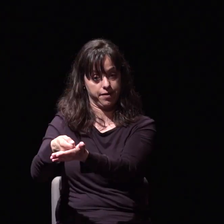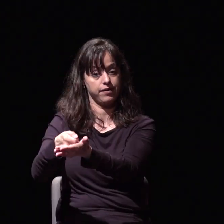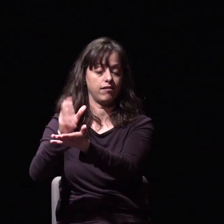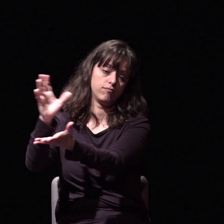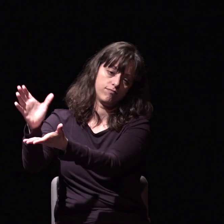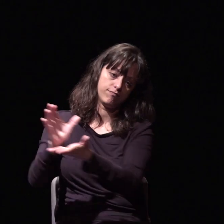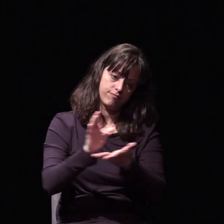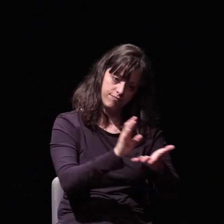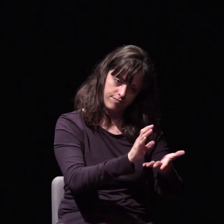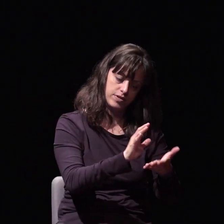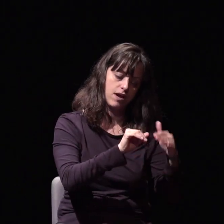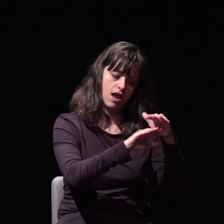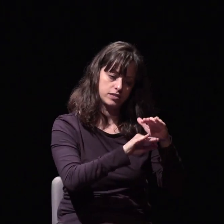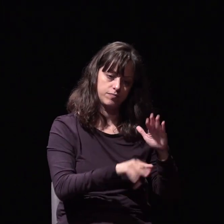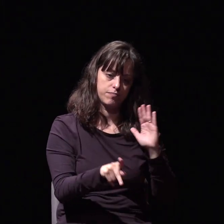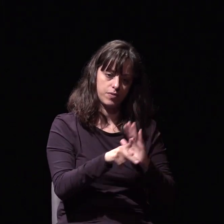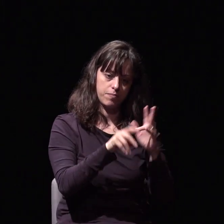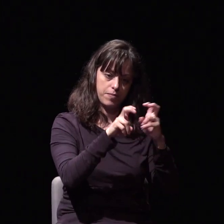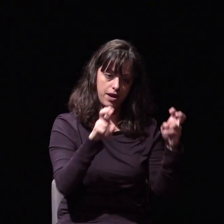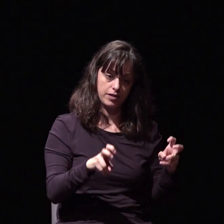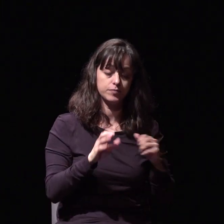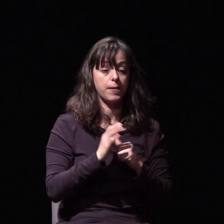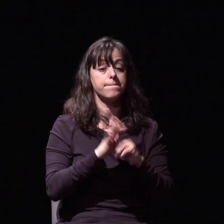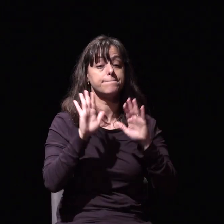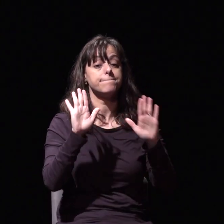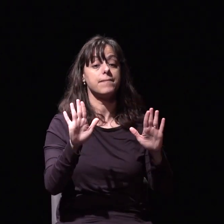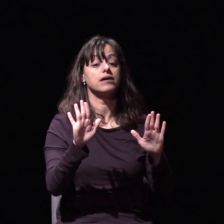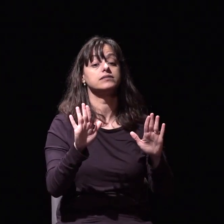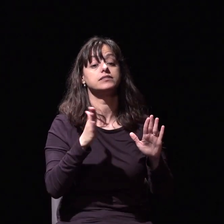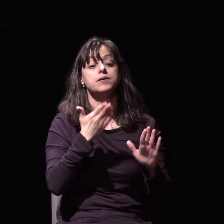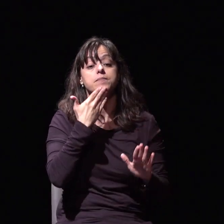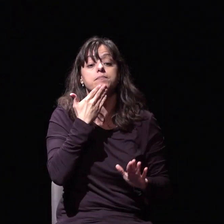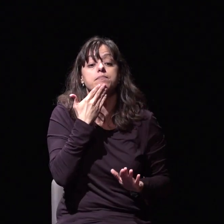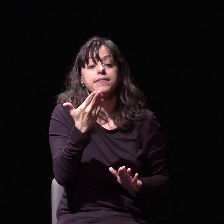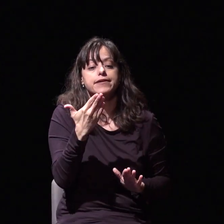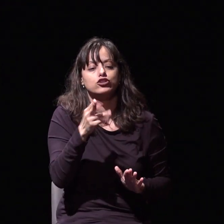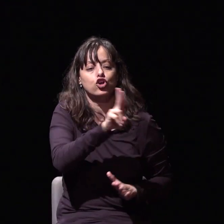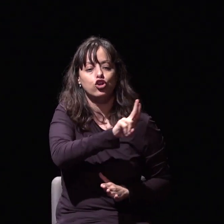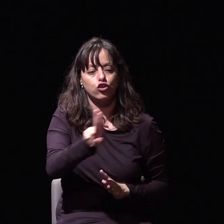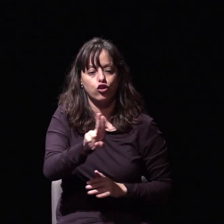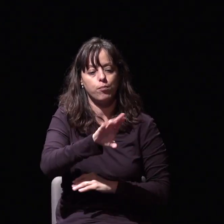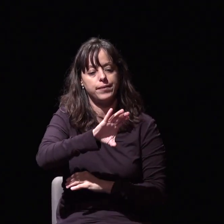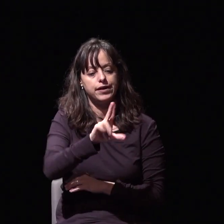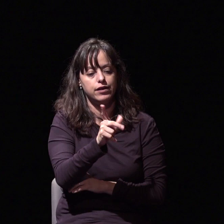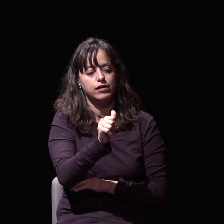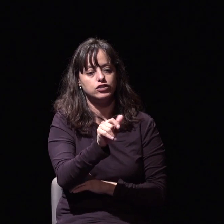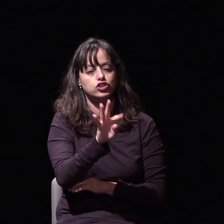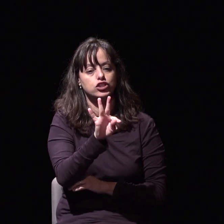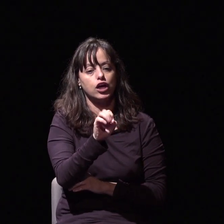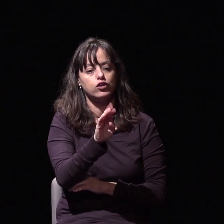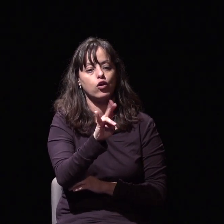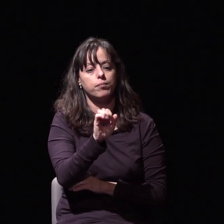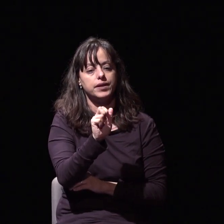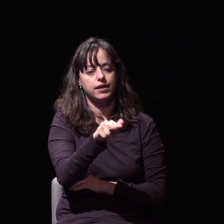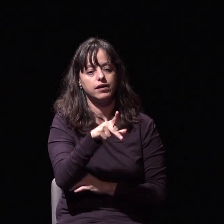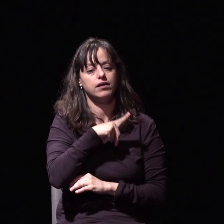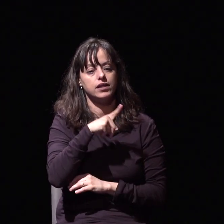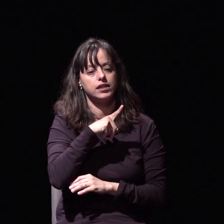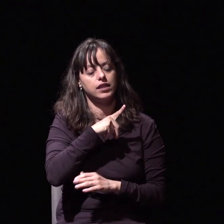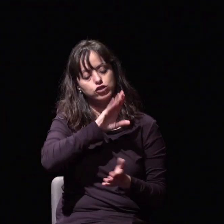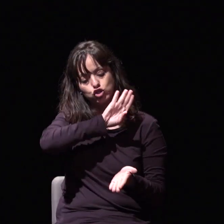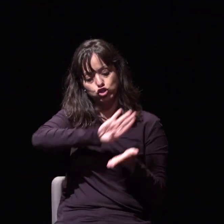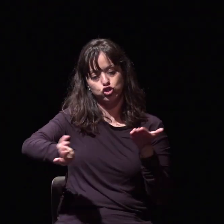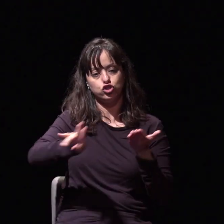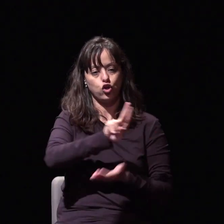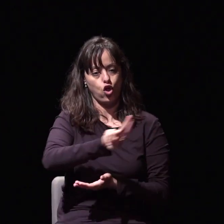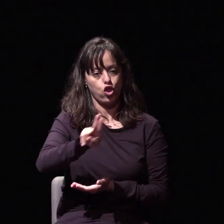negociação, que Chateaubriand se desvinculasse do museu e, dessa forma, o MASP ficou financeiramente desfalcado